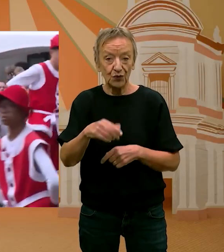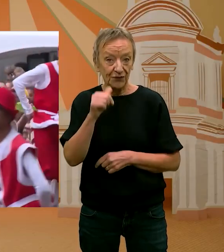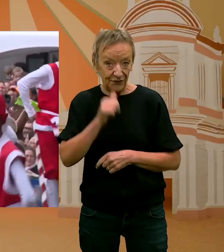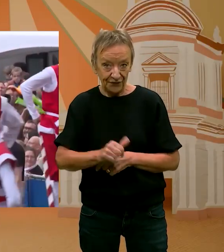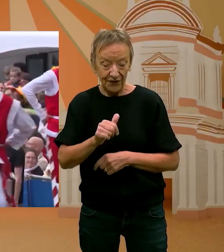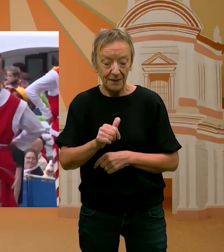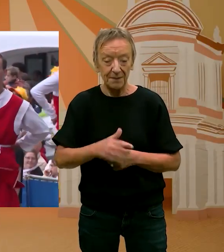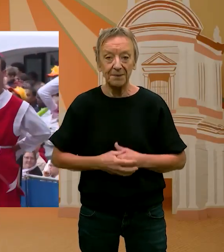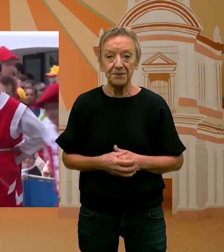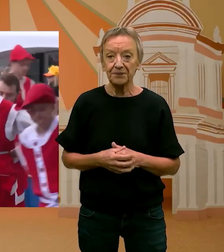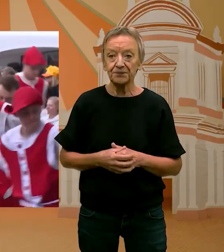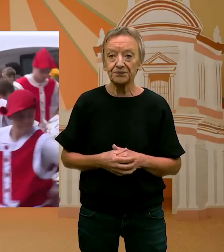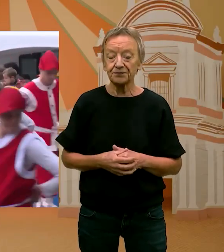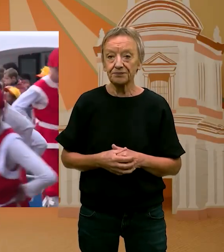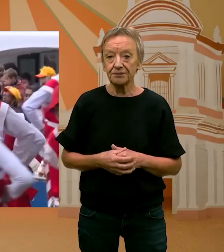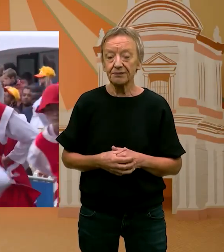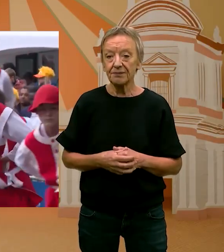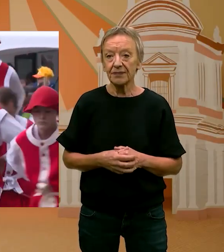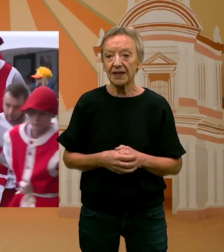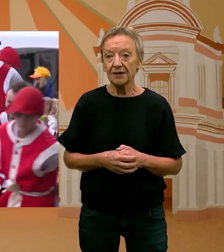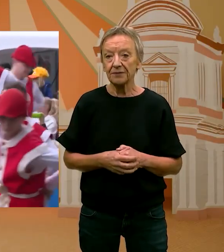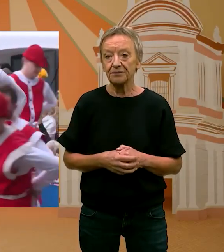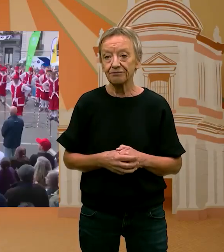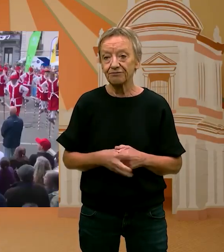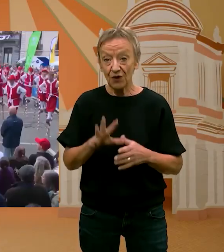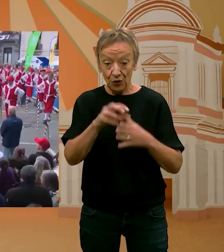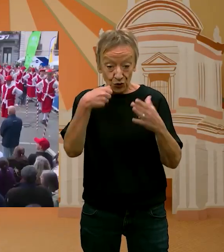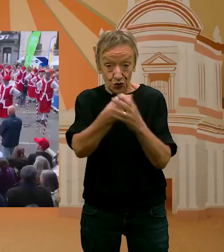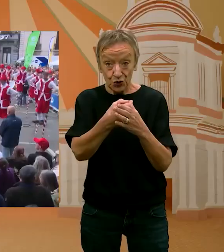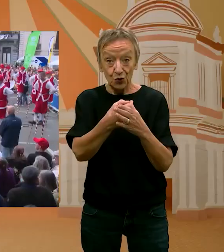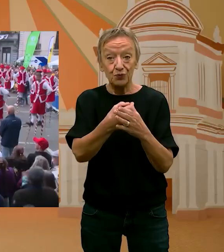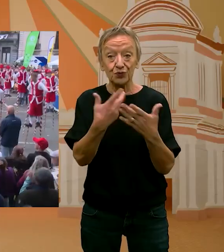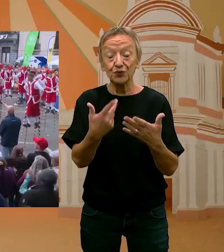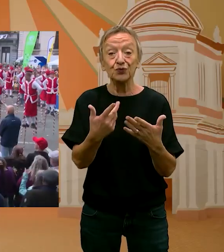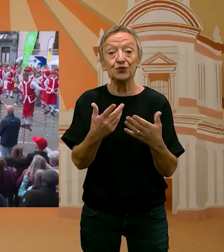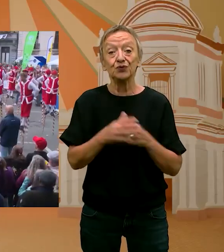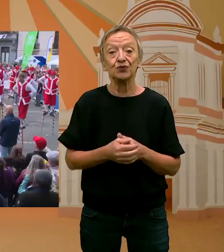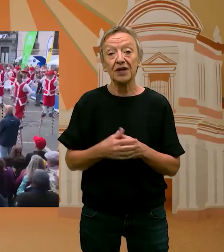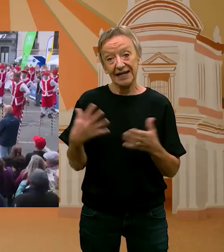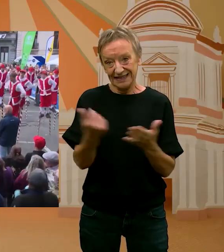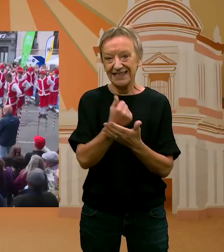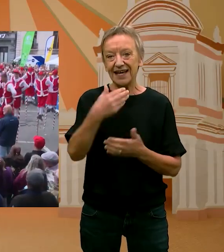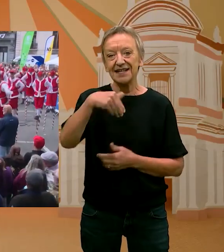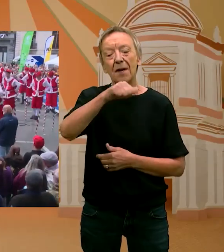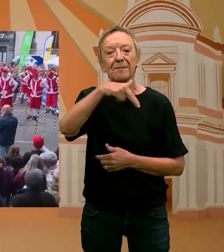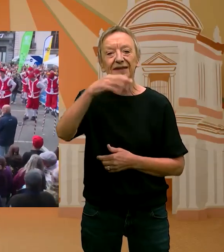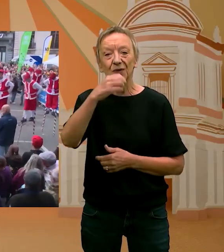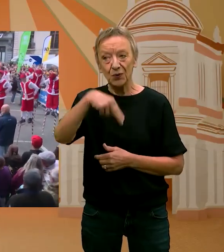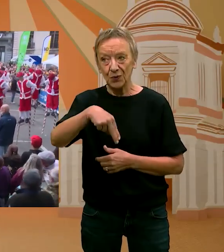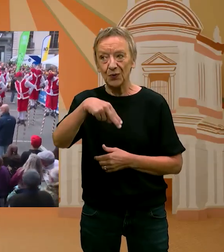qui a terminé dans le Boutato. Et puis la malheureuse finaliste, c'est Manon Welchen qui s'est imposée. On y reviendra évidemment tout à l'heure.